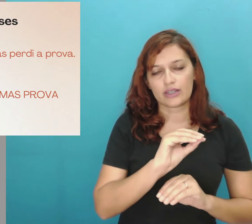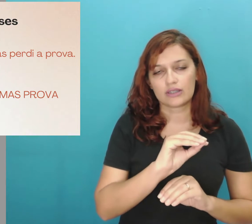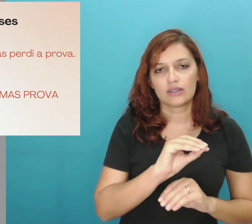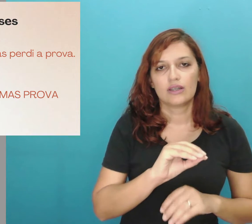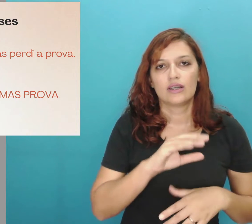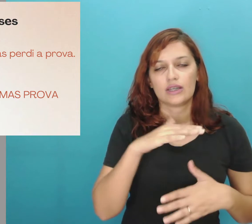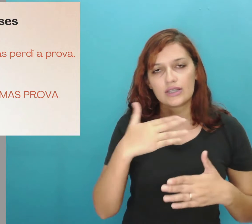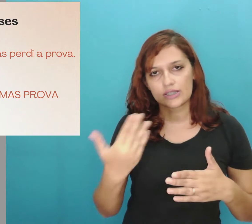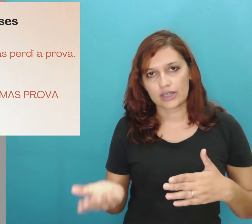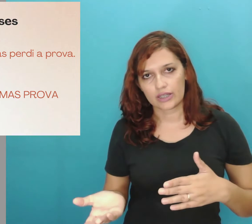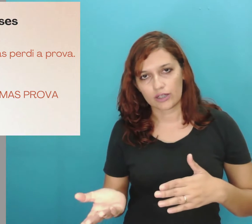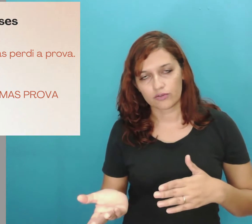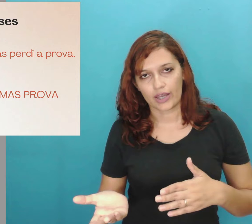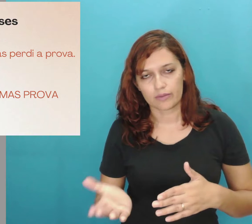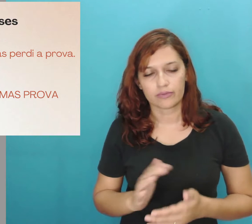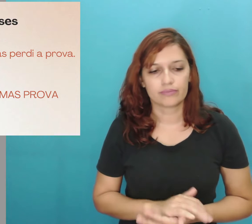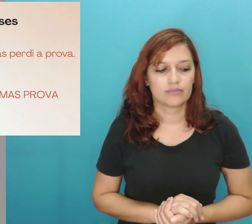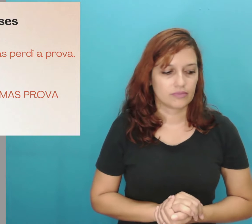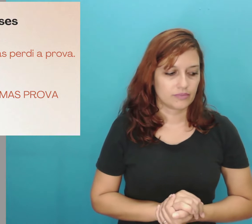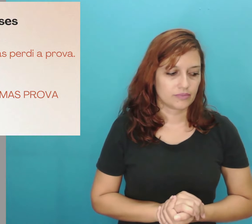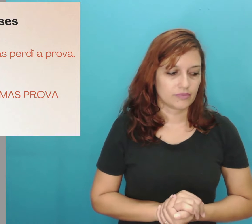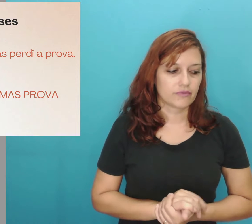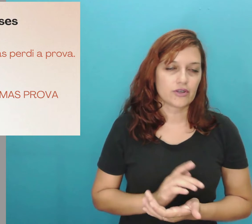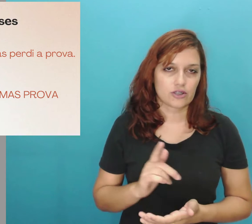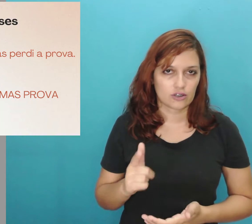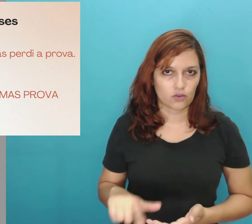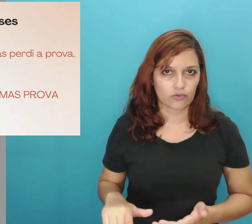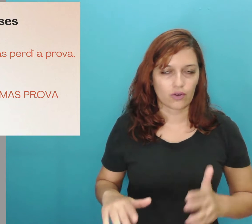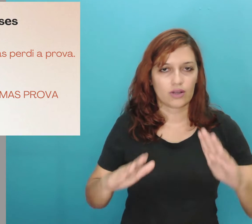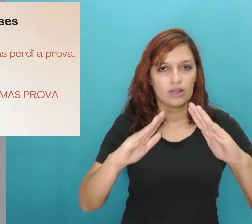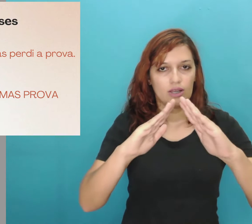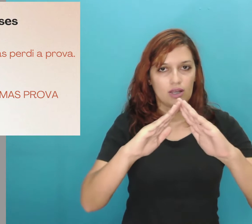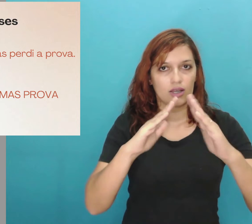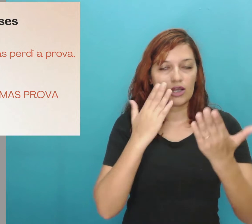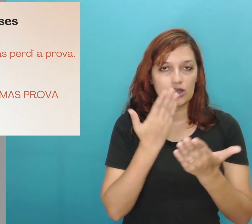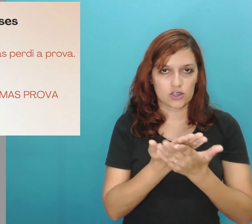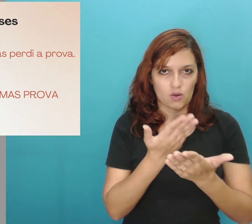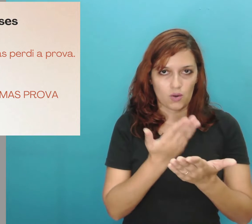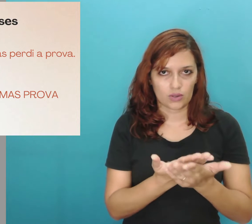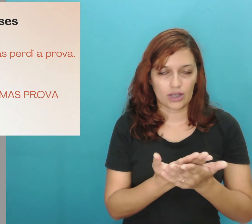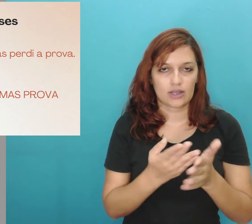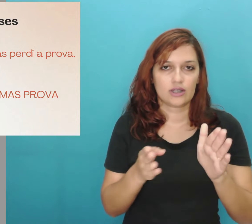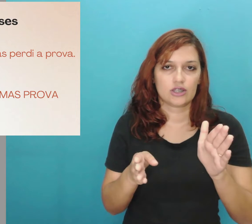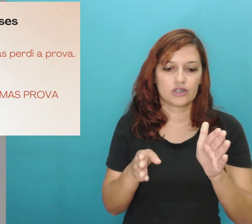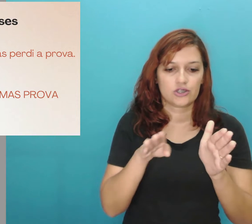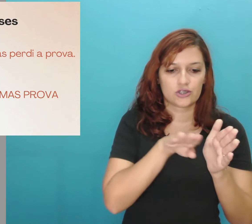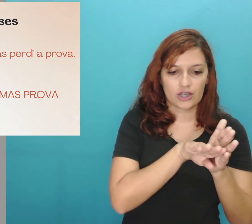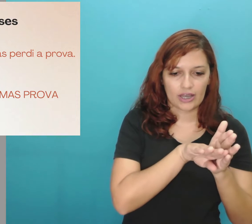frente e em seguida o verbo. Veja de novo. Ó. Escola,